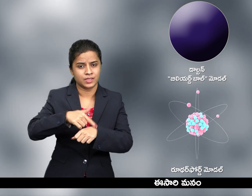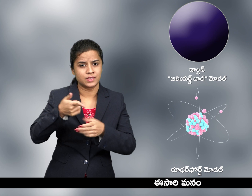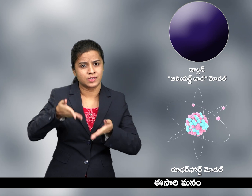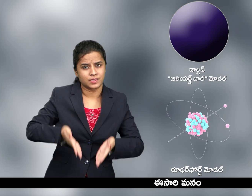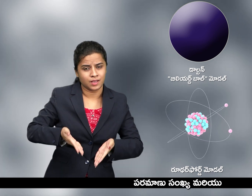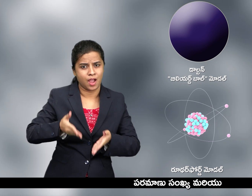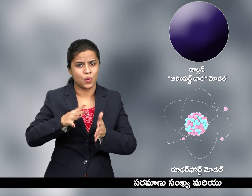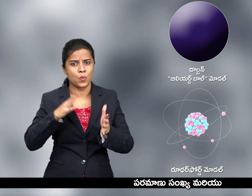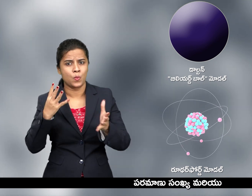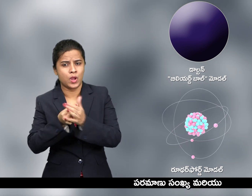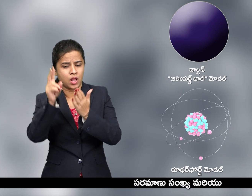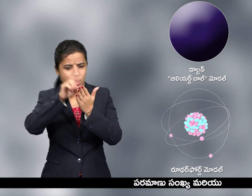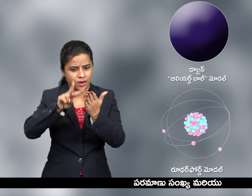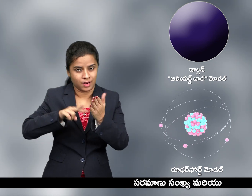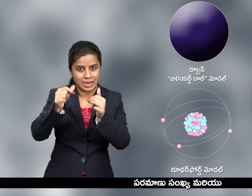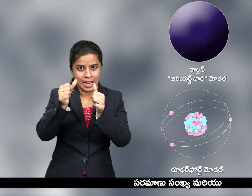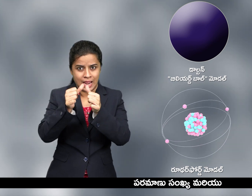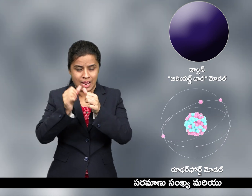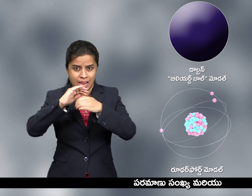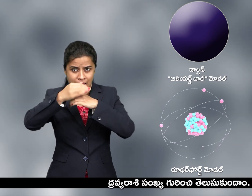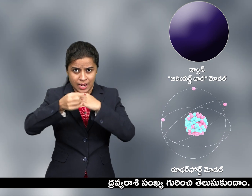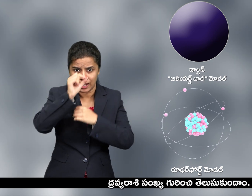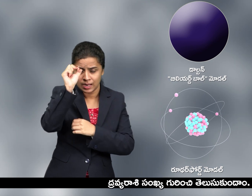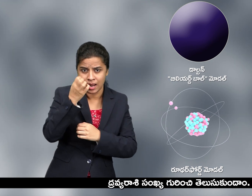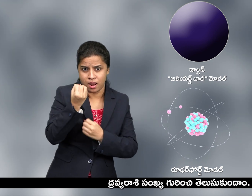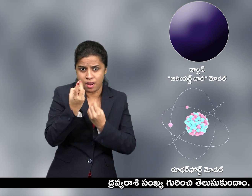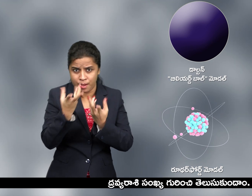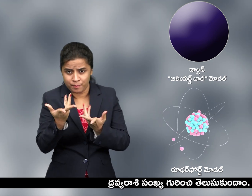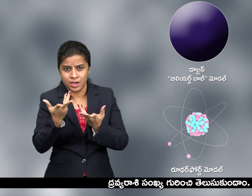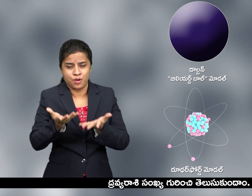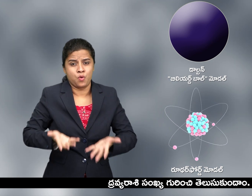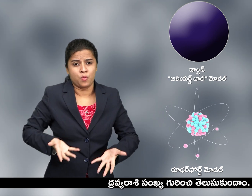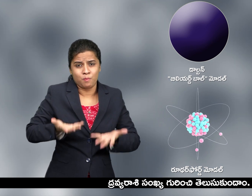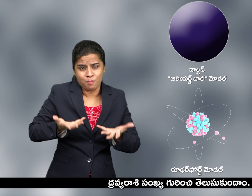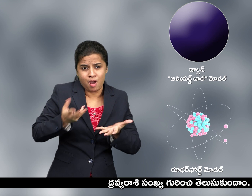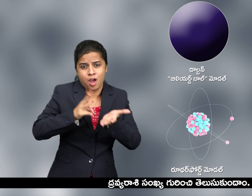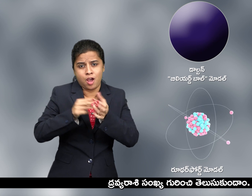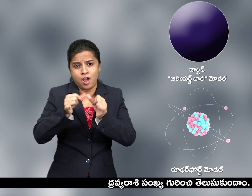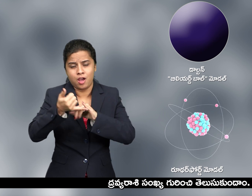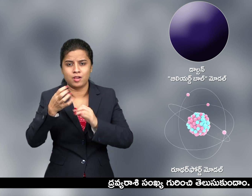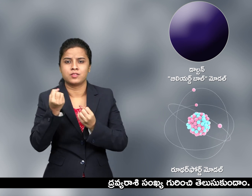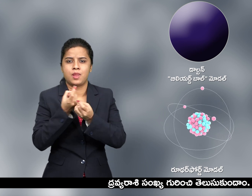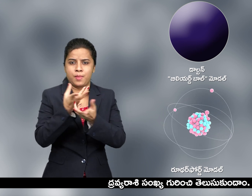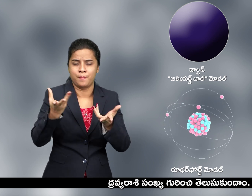ఈసారి మనం పరమాణు సంఖ్య మరియు ద్రవ్యరాశి సంఖ్య గురించి తెలుసుకుందాం.